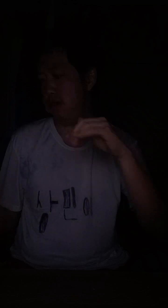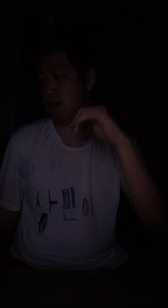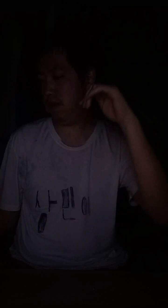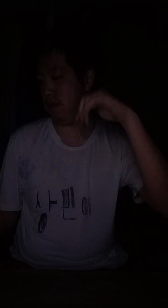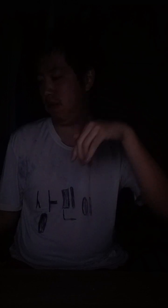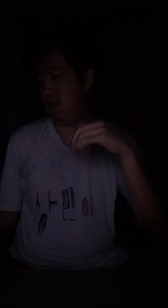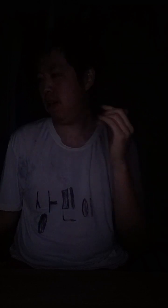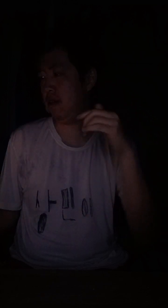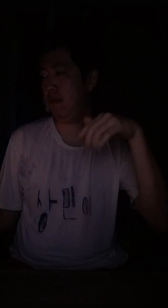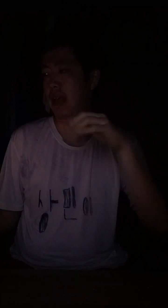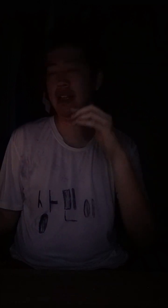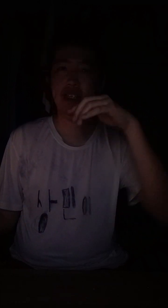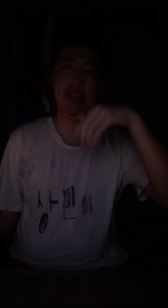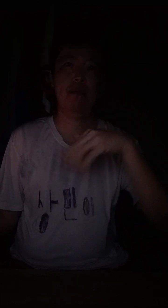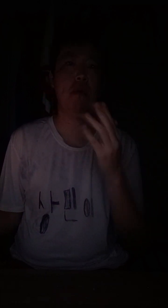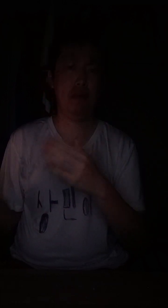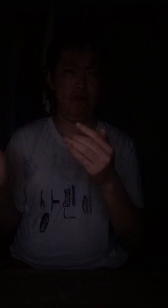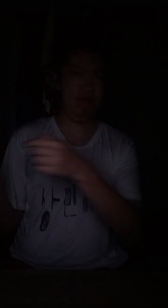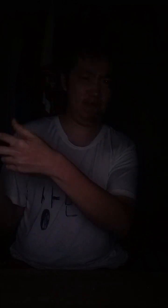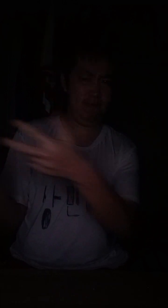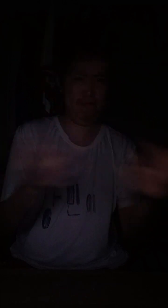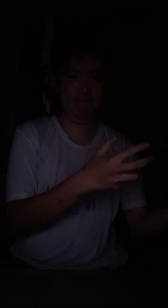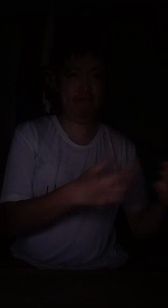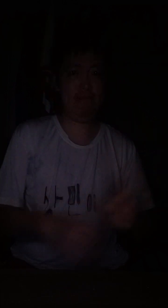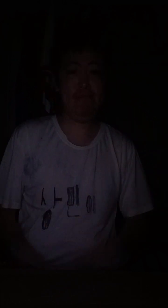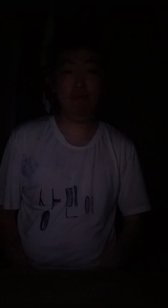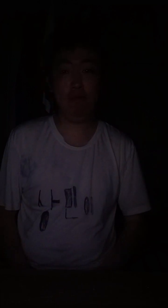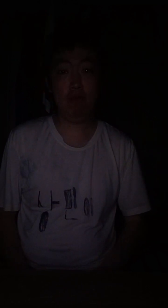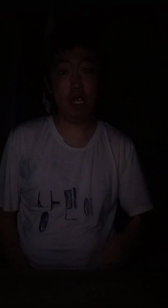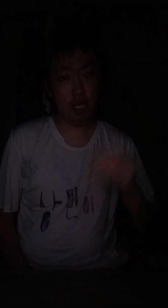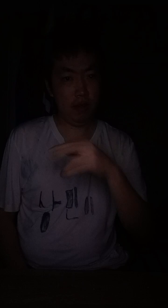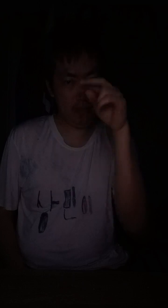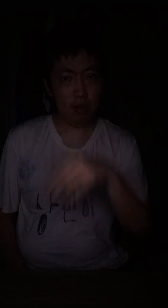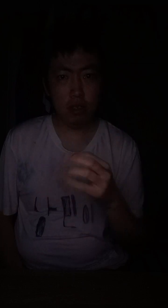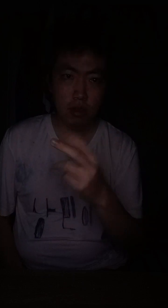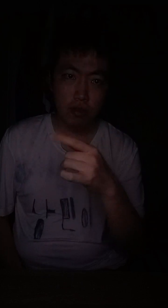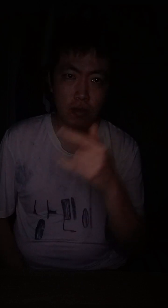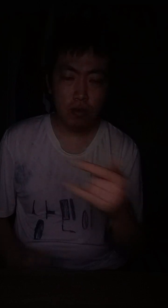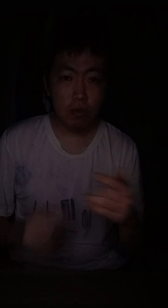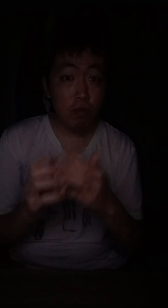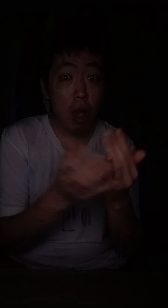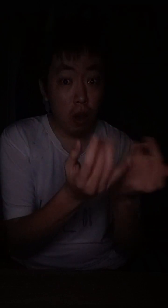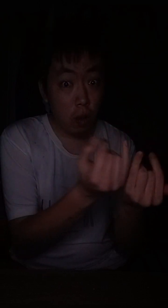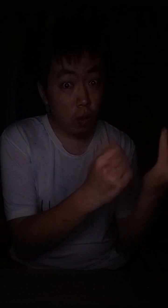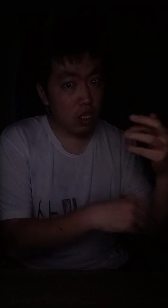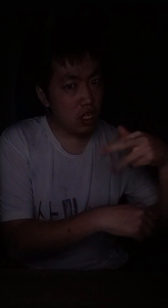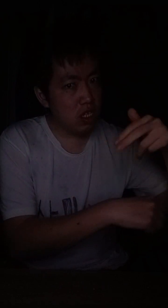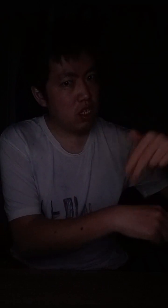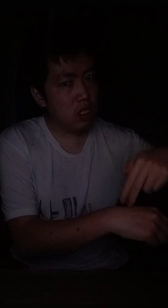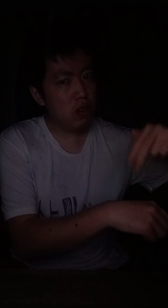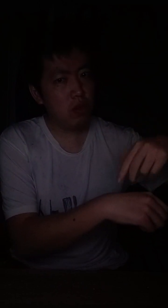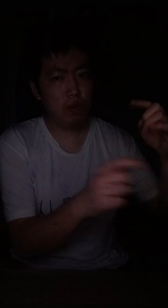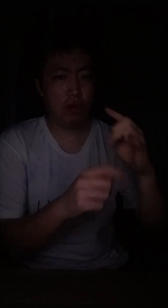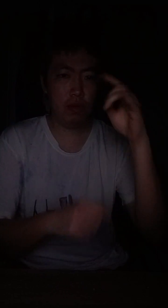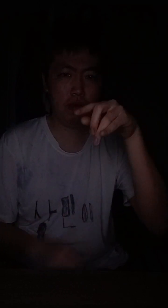자처한 박장범에게 밀린 겁니다. KBS 신임 이사들이 방통위 2인 체제에서 선임된 만큼